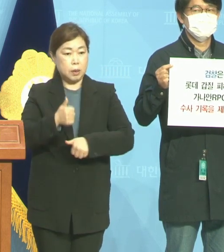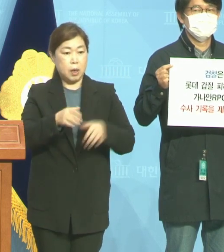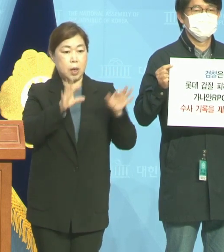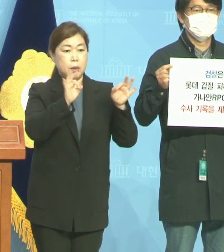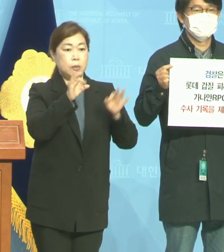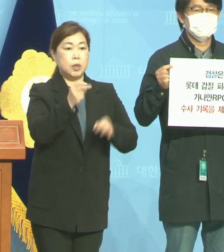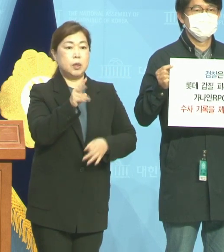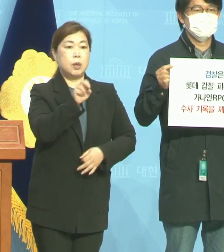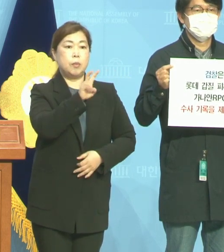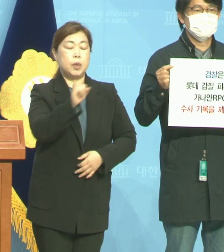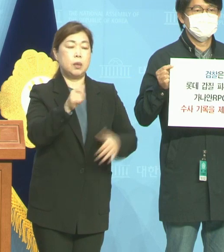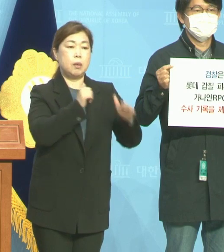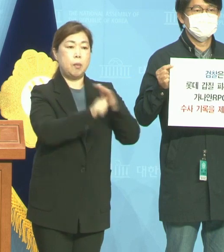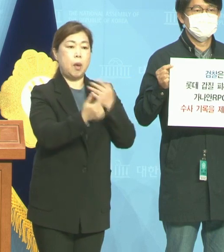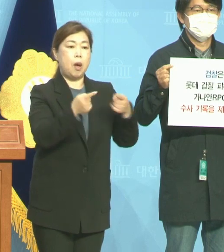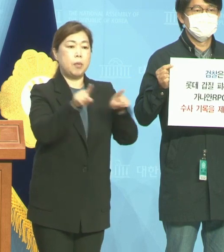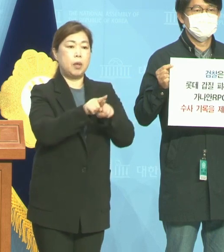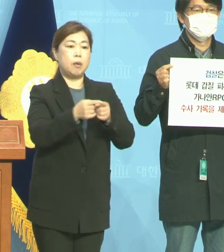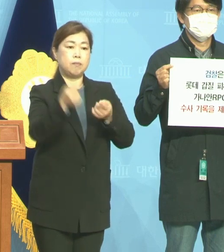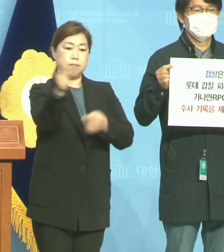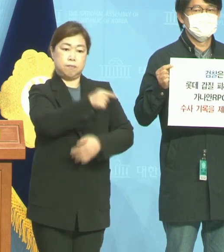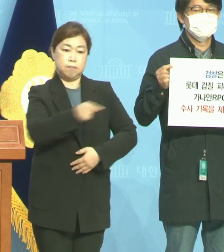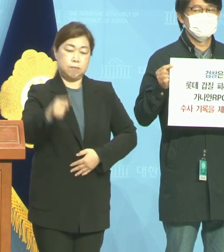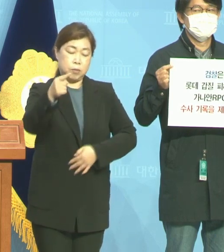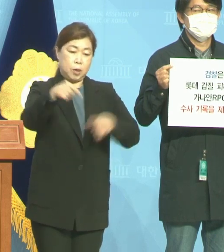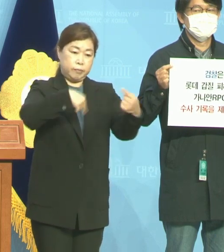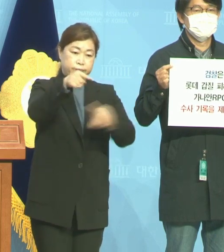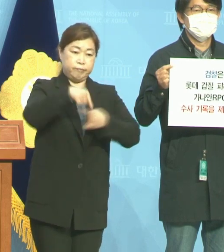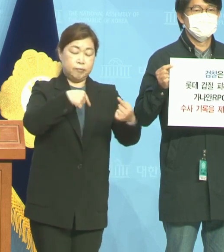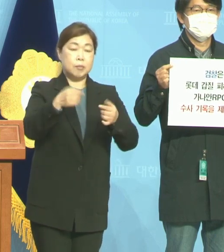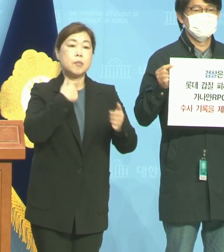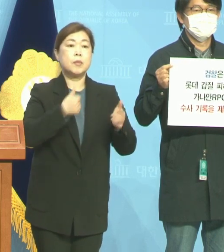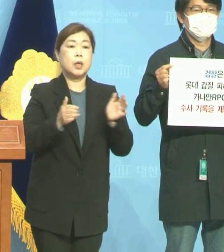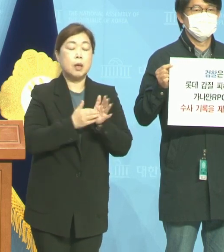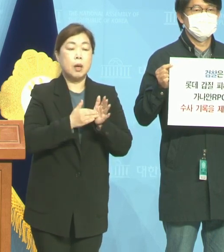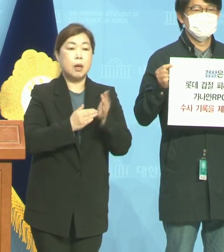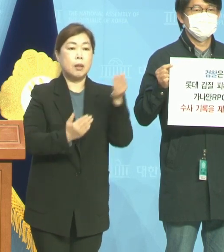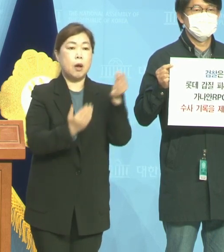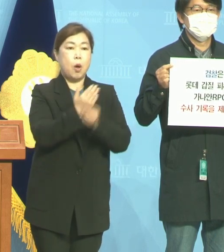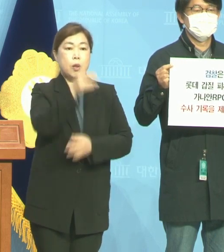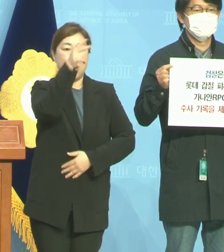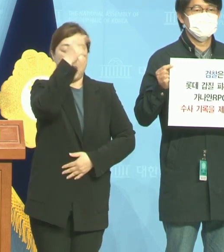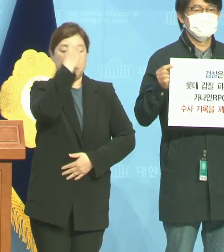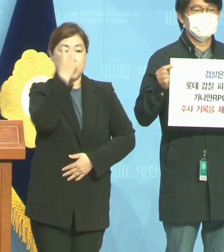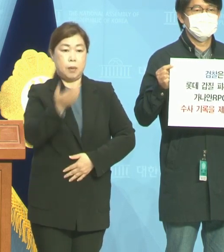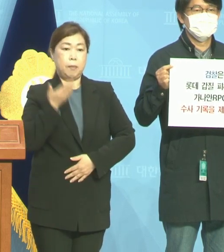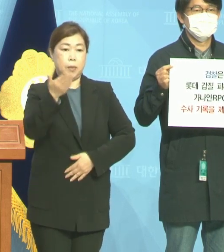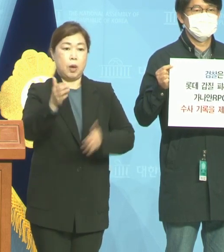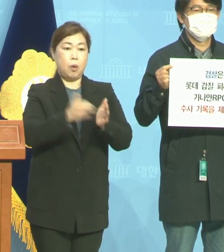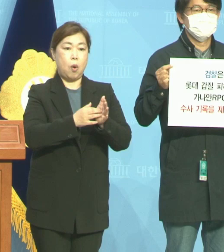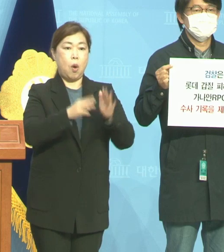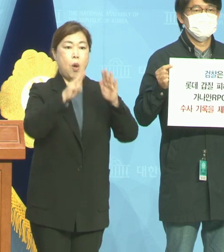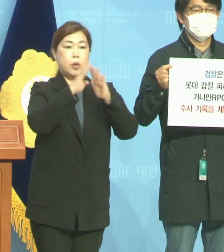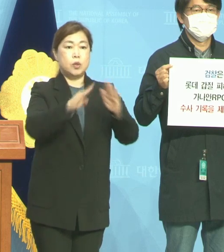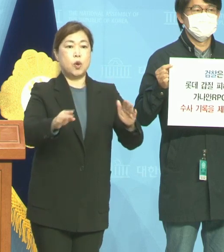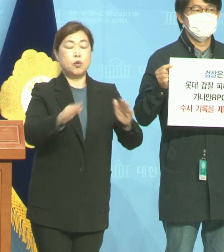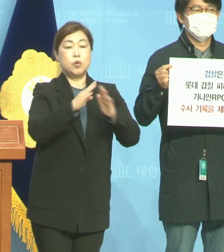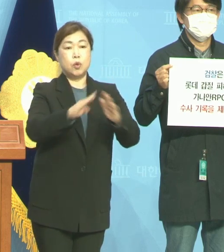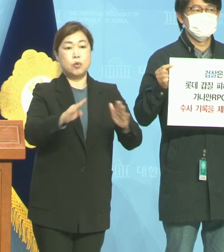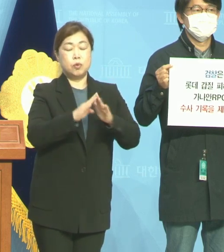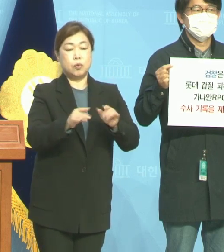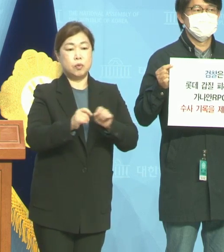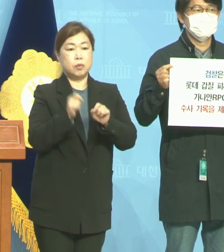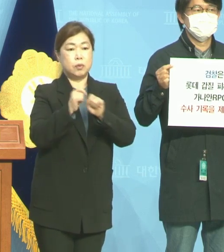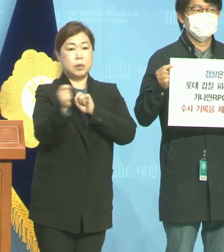대표와 대질 심문을 받기 도 있습니다 이 사건은 검찰로 송치 됐고 전주지검 군산 지 창에서 이